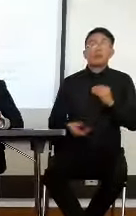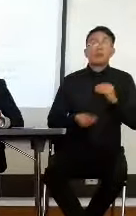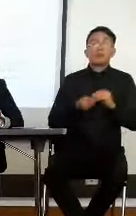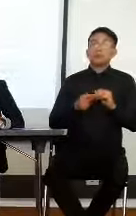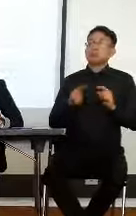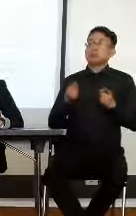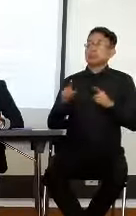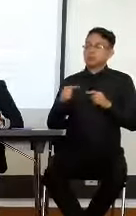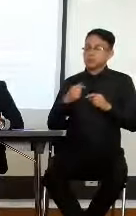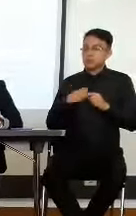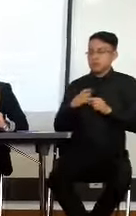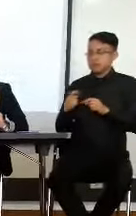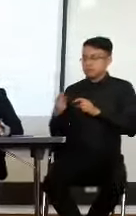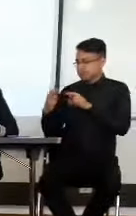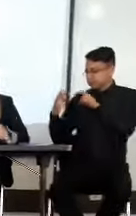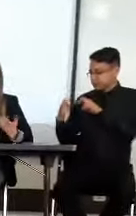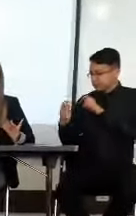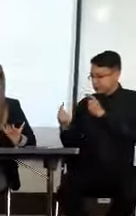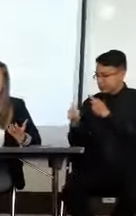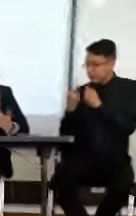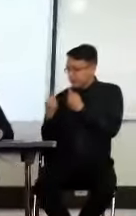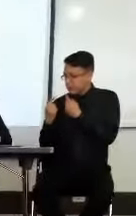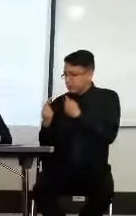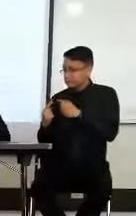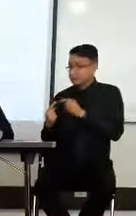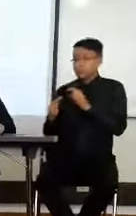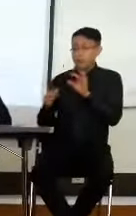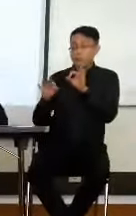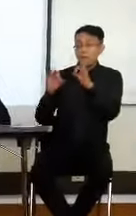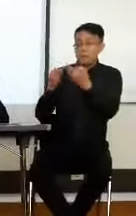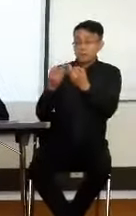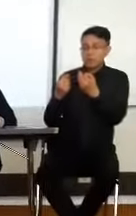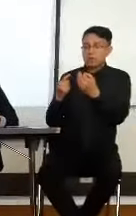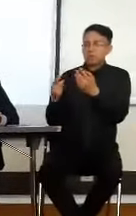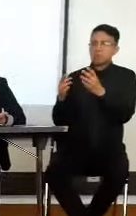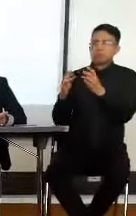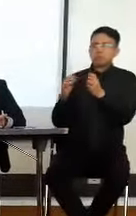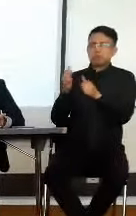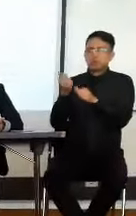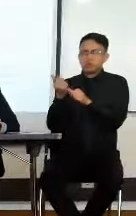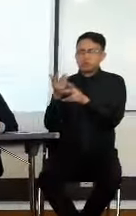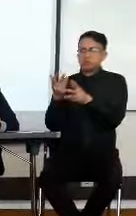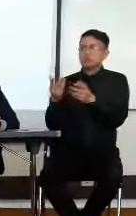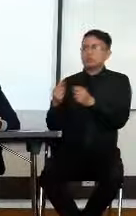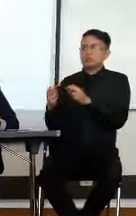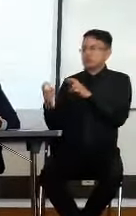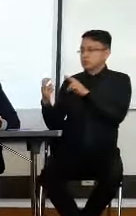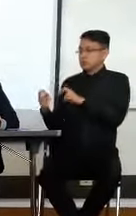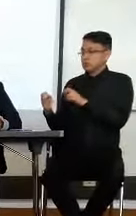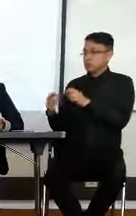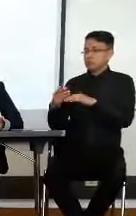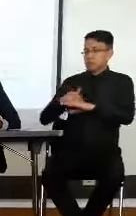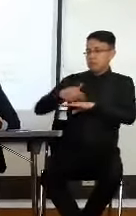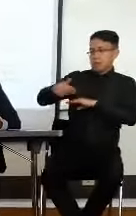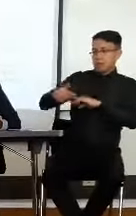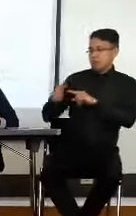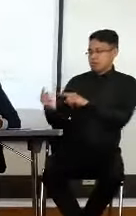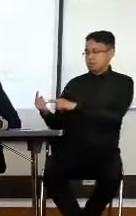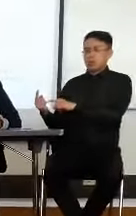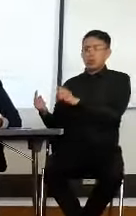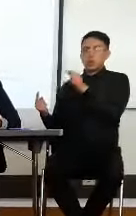con discapacidad. Muchas veces las personas, las familias o los tutores se acercan a las instituciones a solicitar un servicio y la persona no